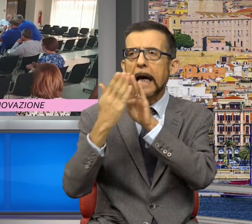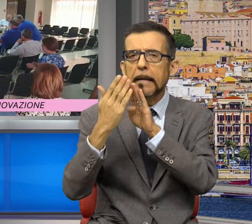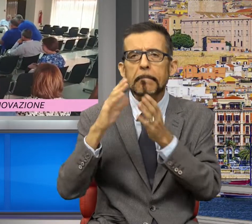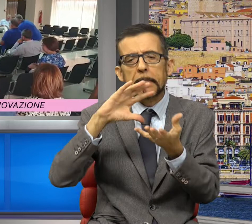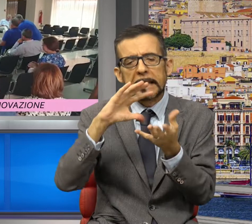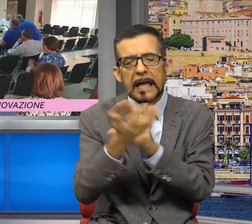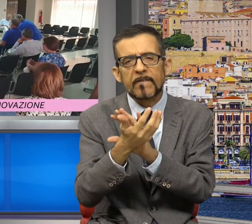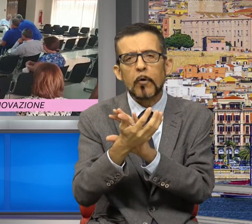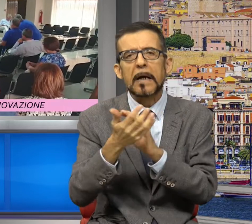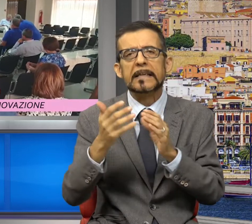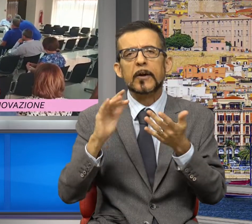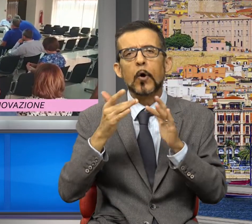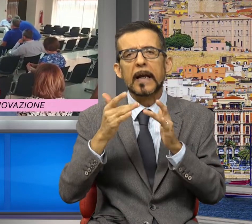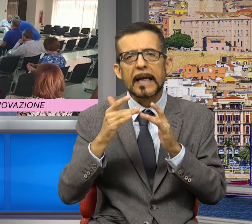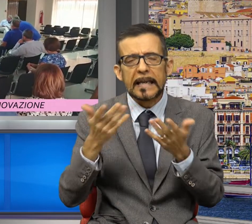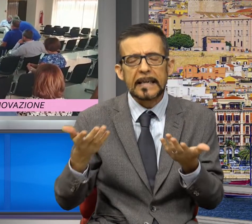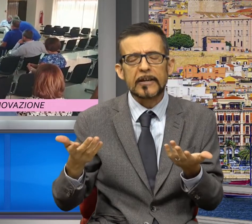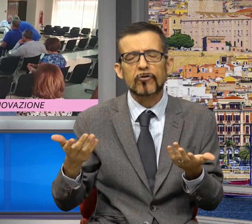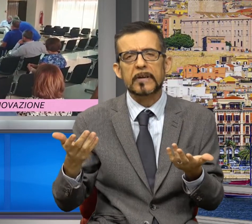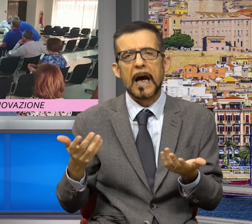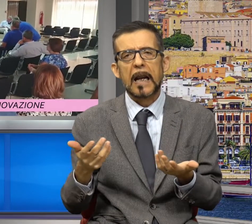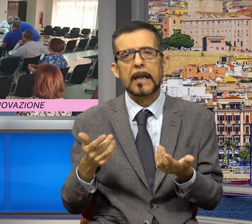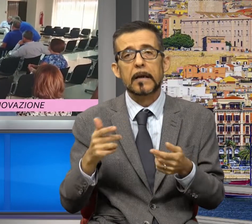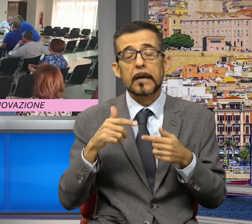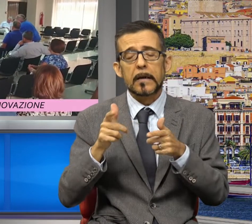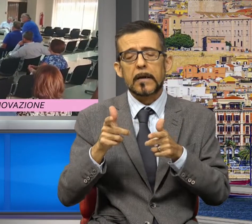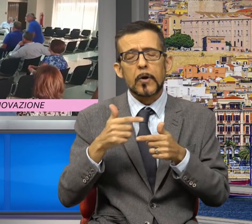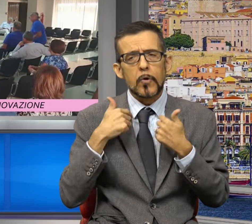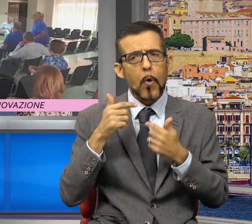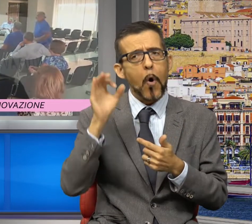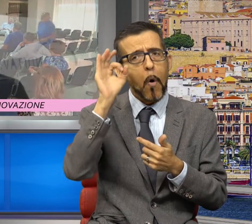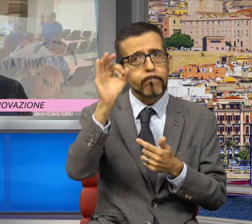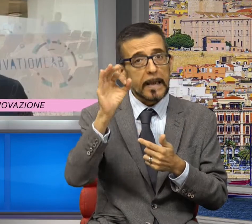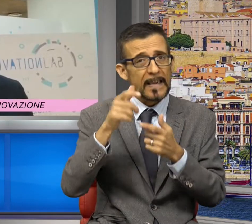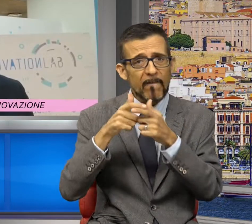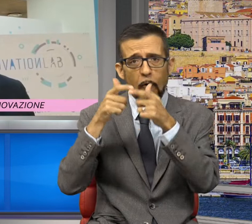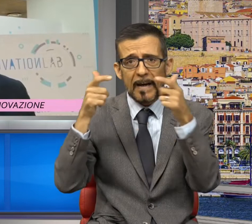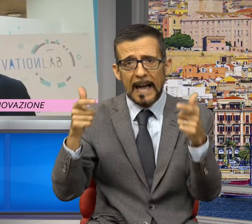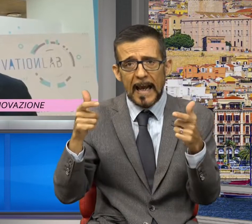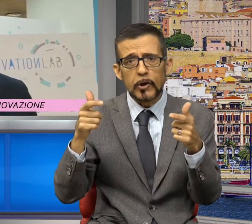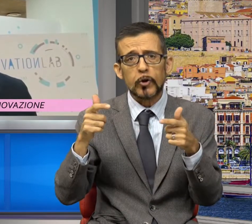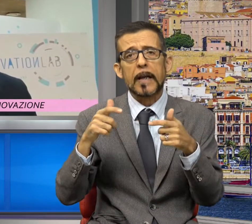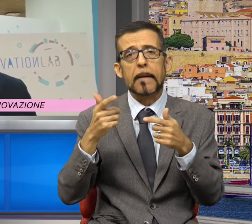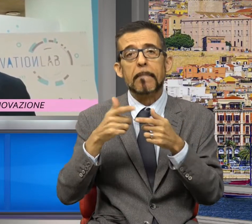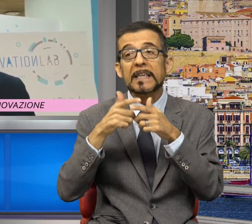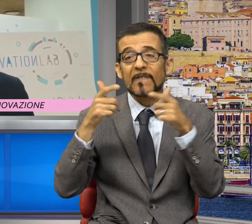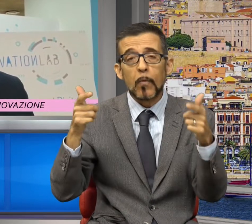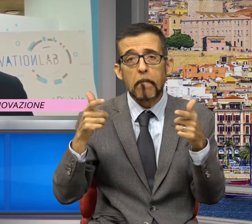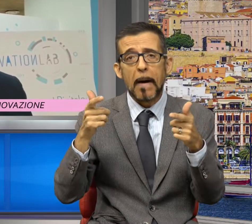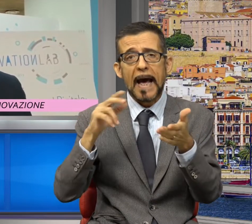atto. Si pone come obiettivo quello di far crescere le proprie imprese proprio per sviluppare le tecnologie esistenti